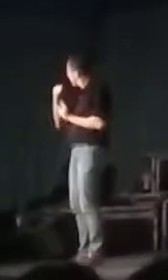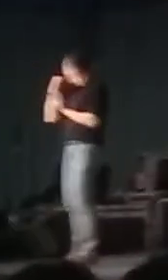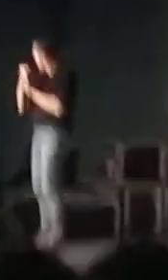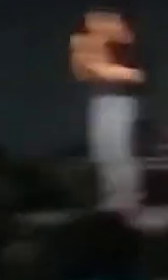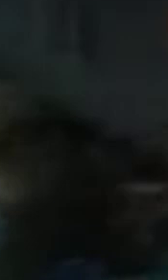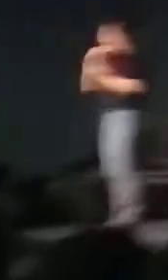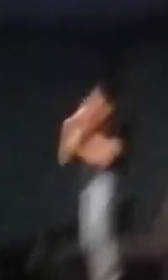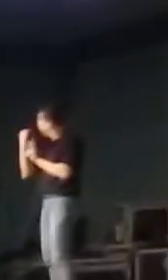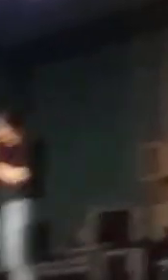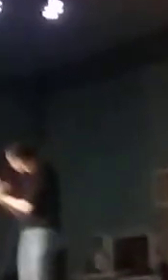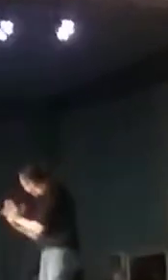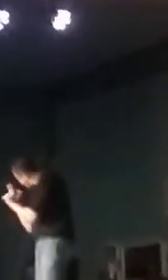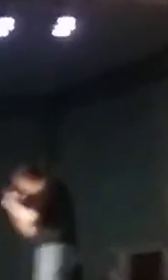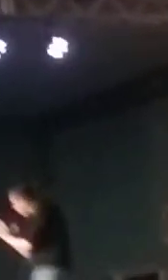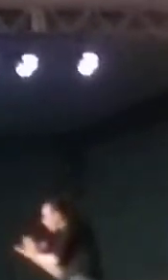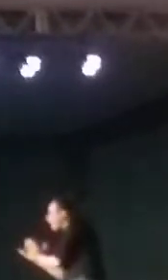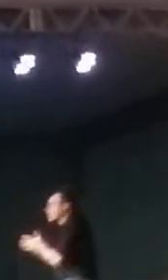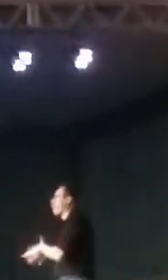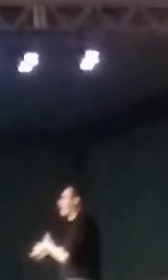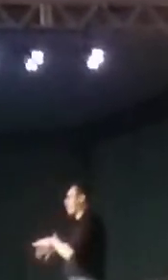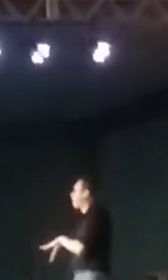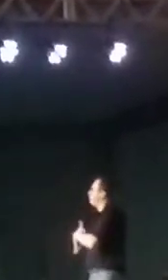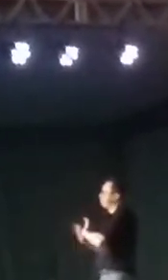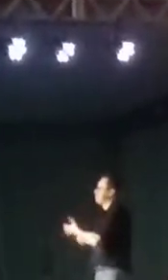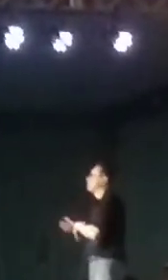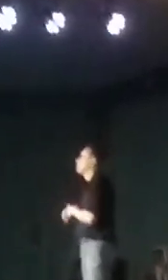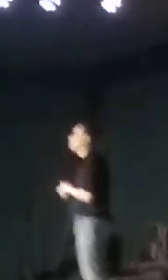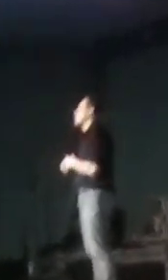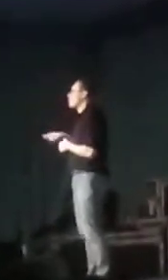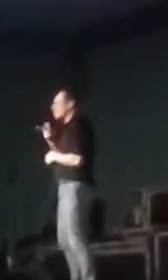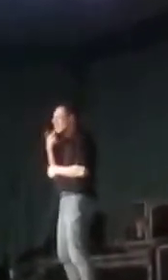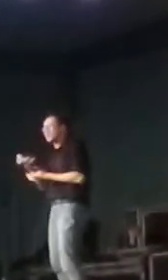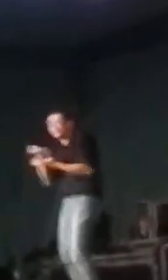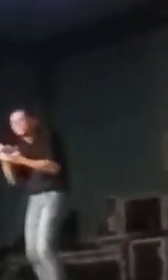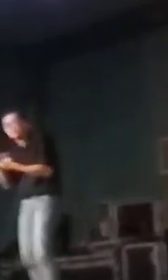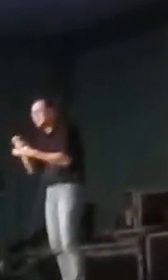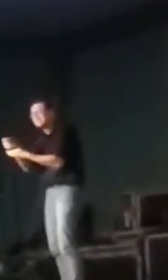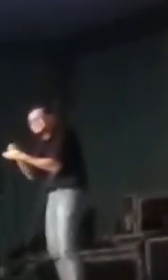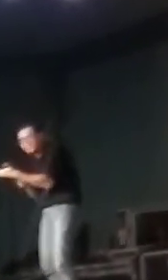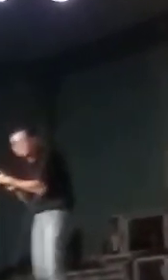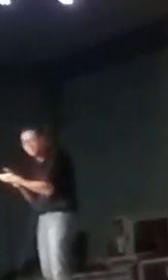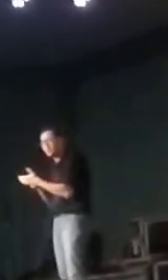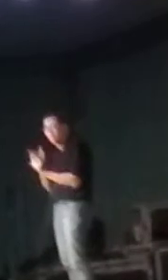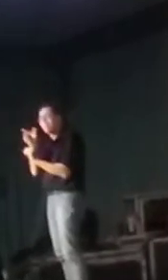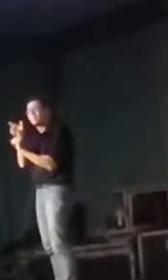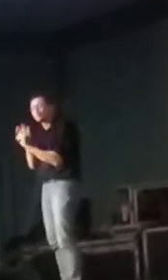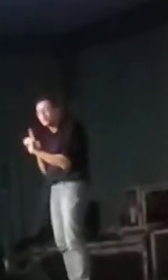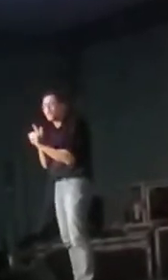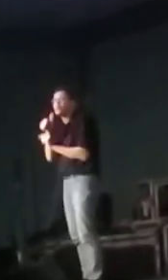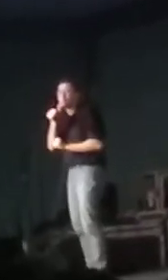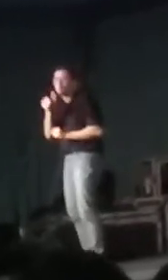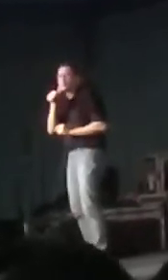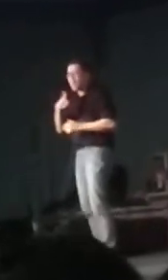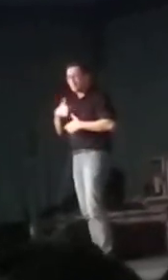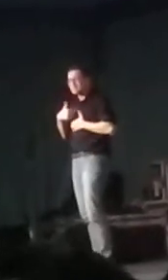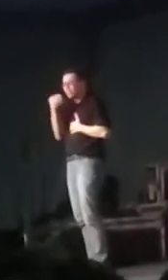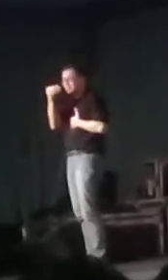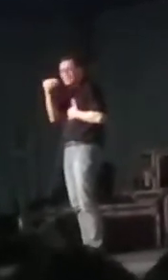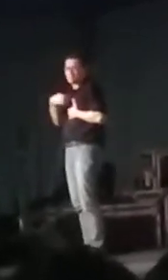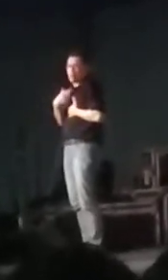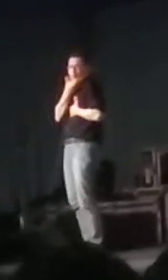junto, eu queria escrever uma personagem mulher, mas eu não tenho lugar de fala, eu queria escrever com